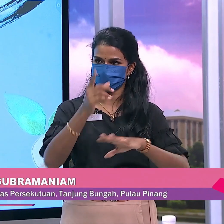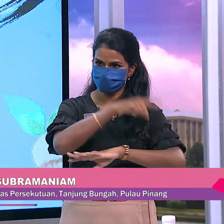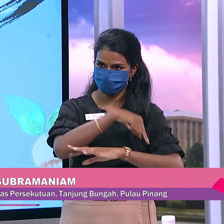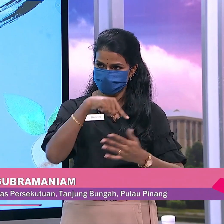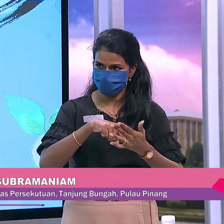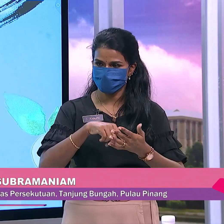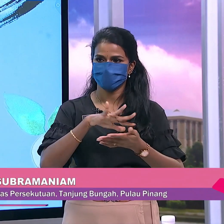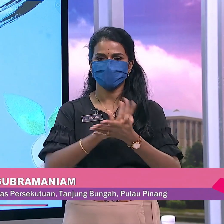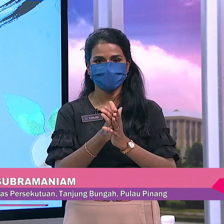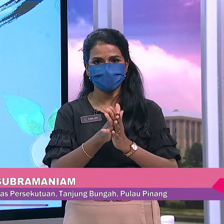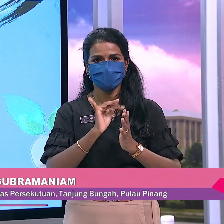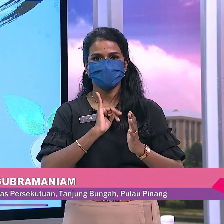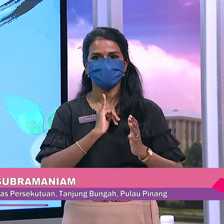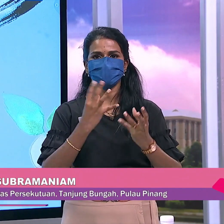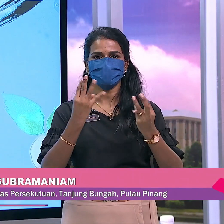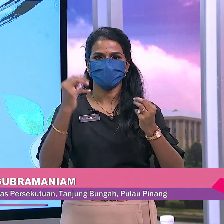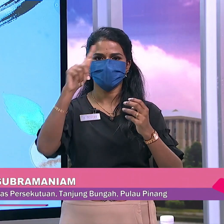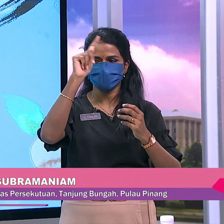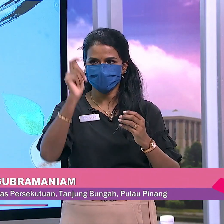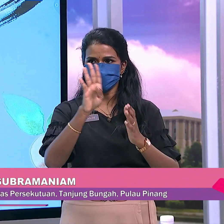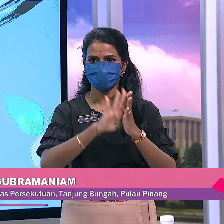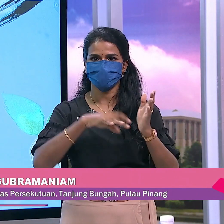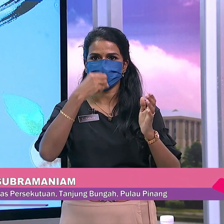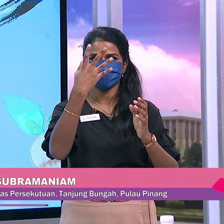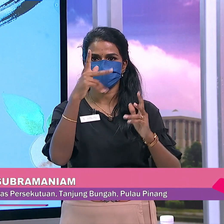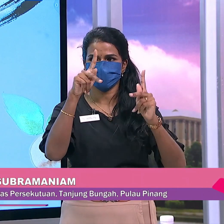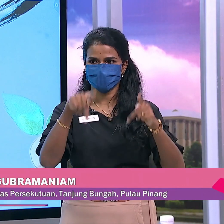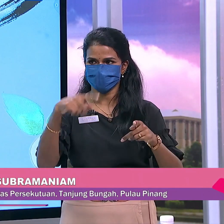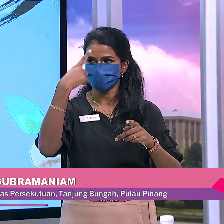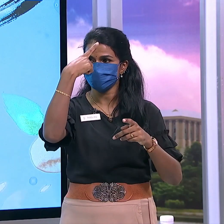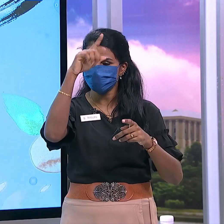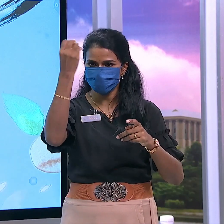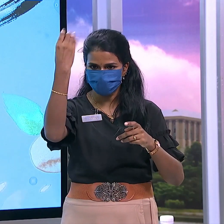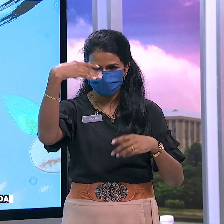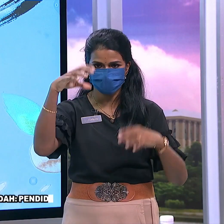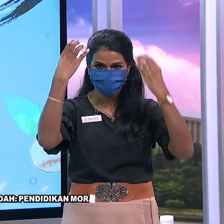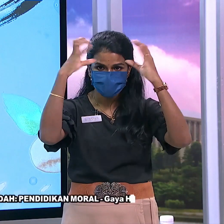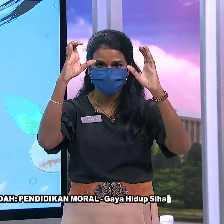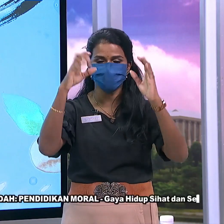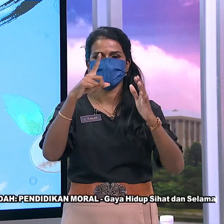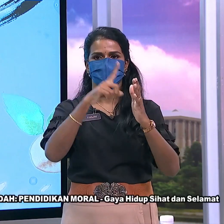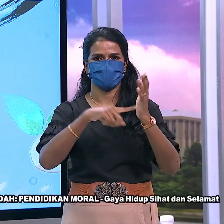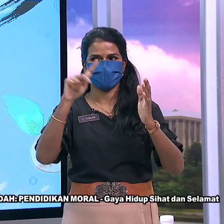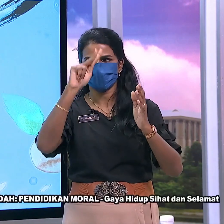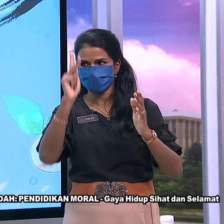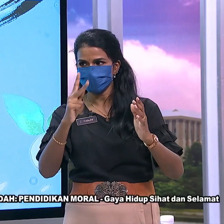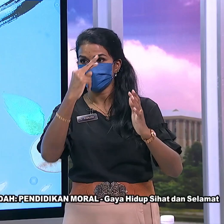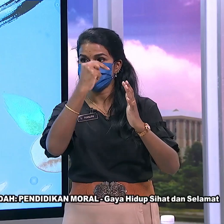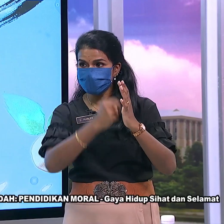hari ini. Jadi, saya mahu tanya beberapa pelajar untuk bagi tahu cikgu apakah